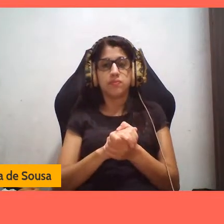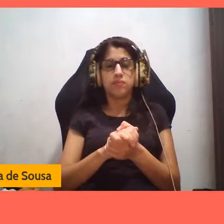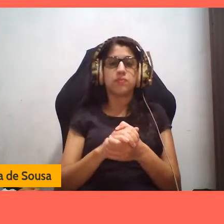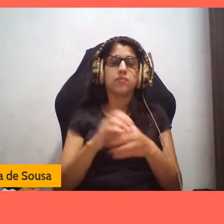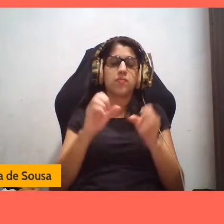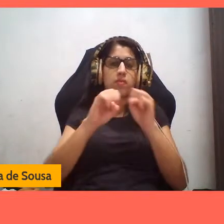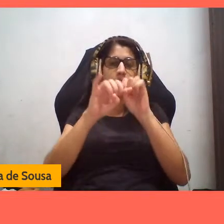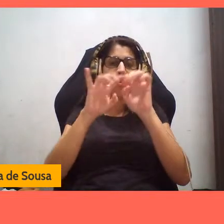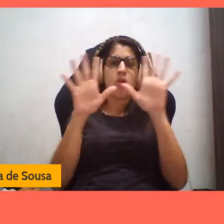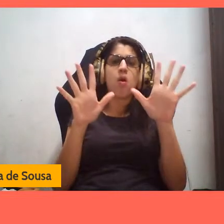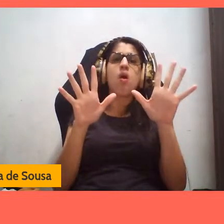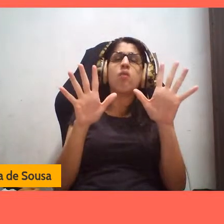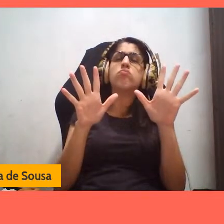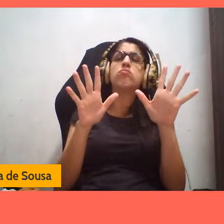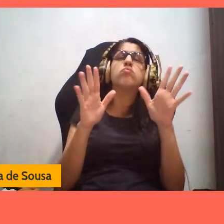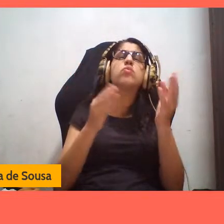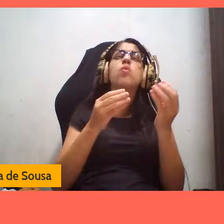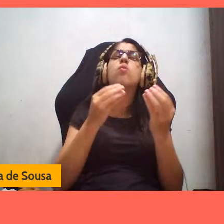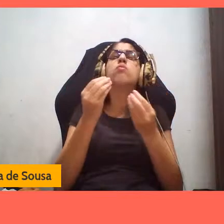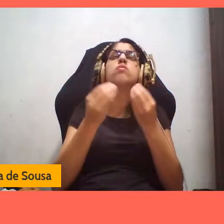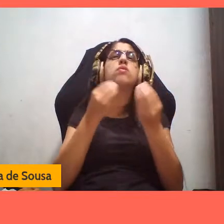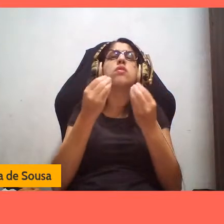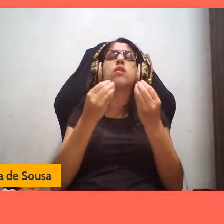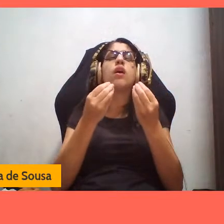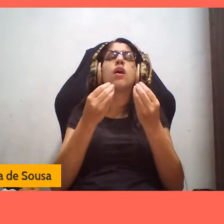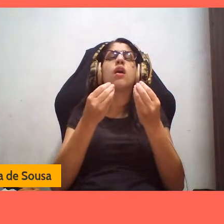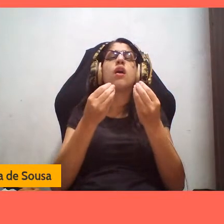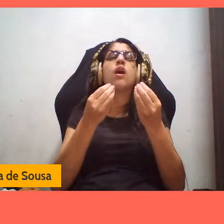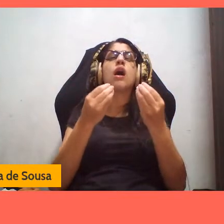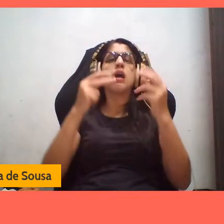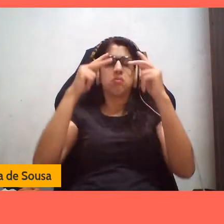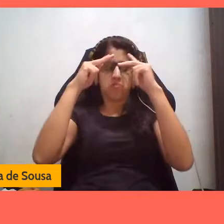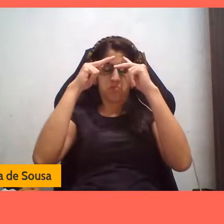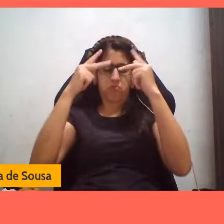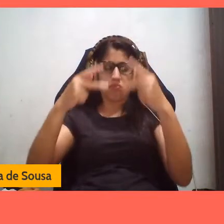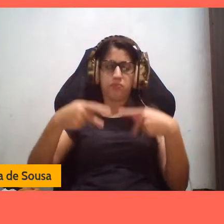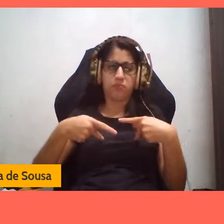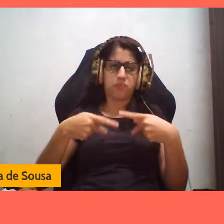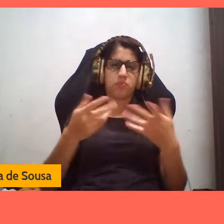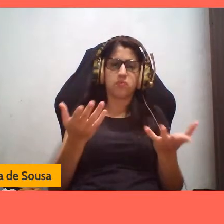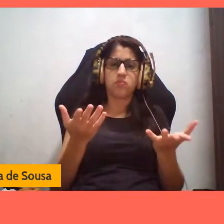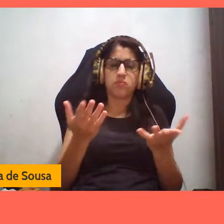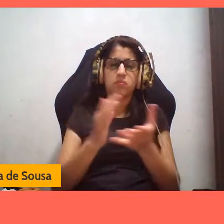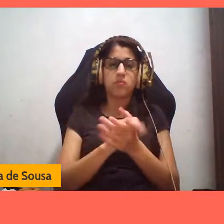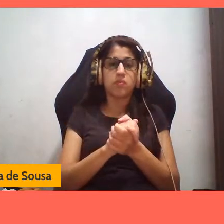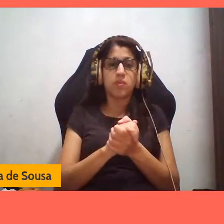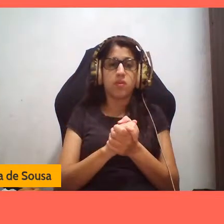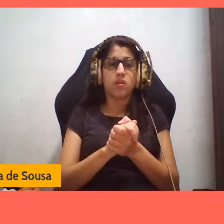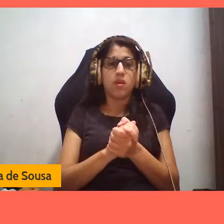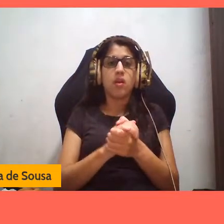postura. A segunda questão que eu levanto é sobre a função das